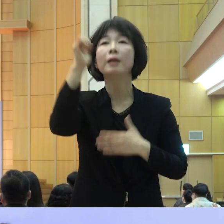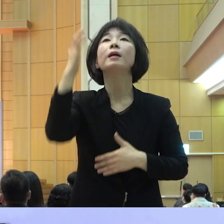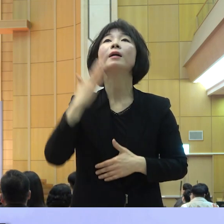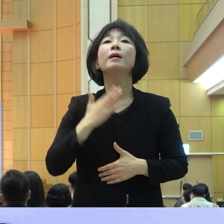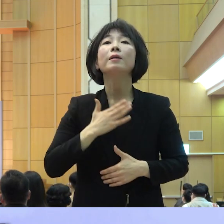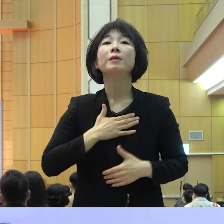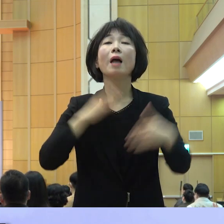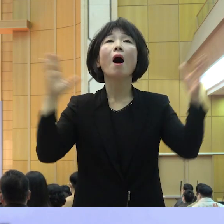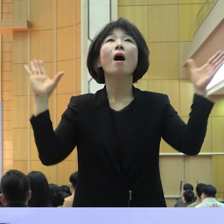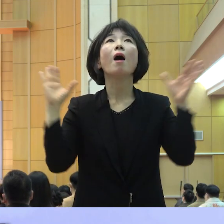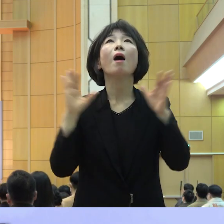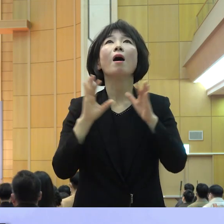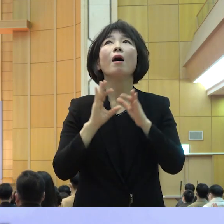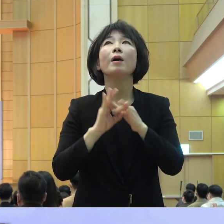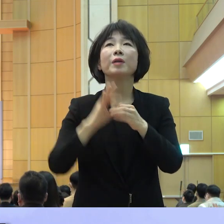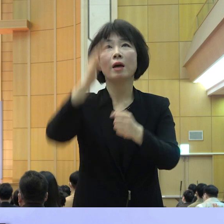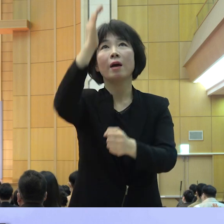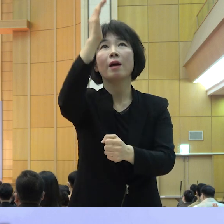좋으신